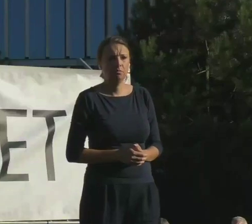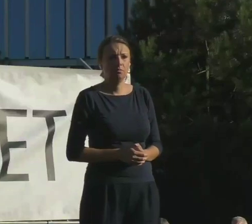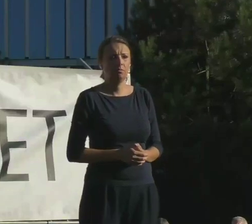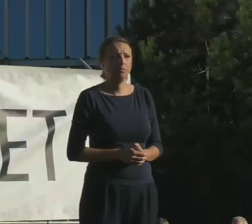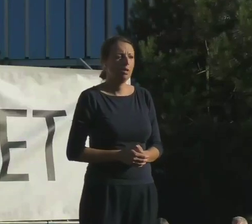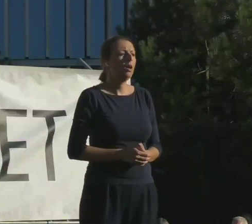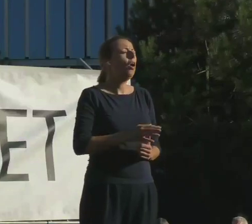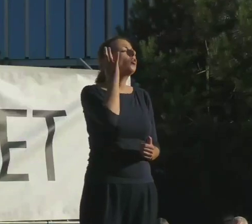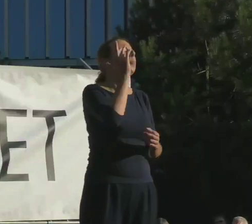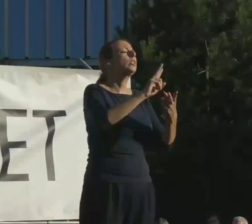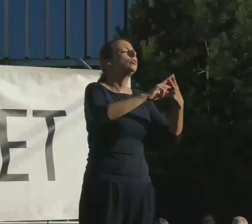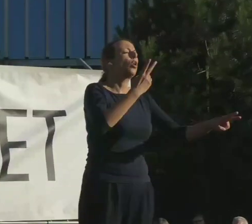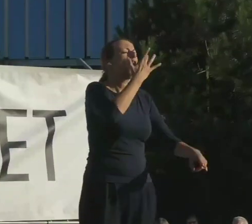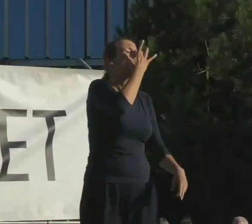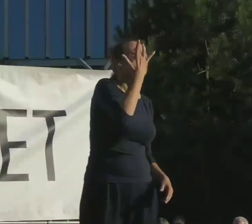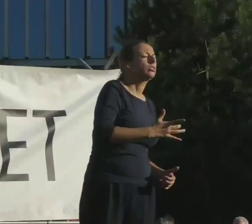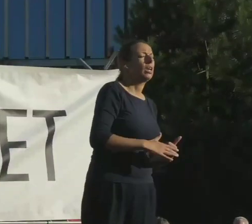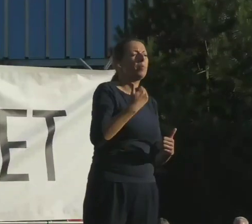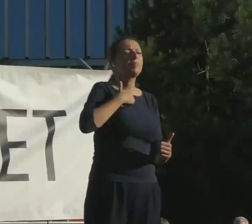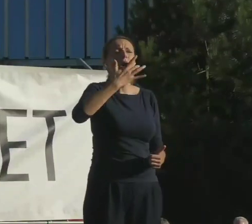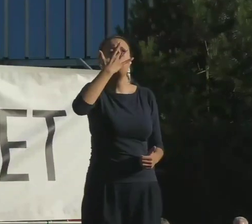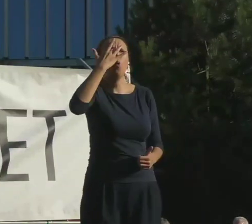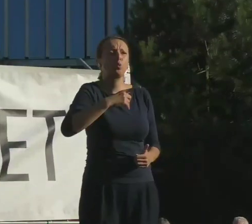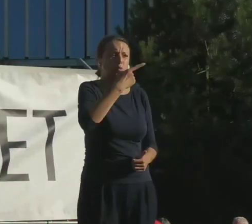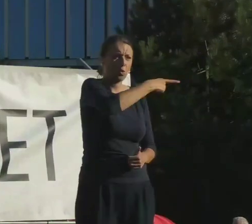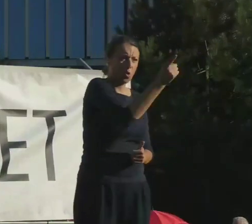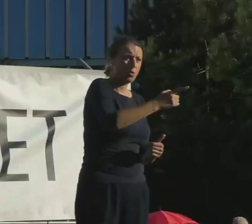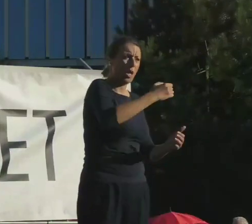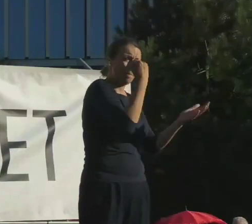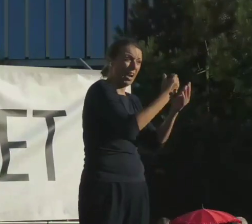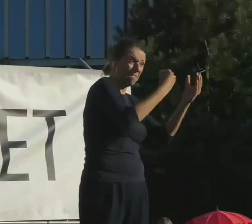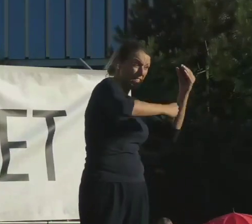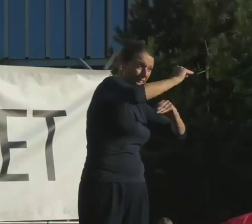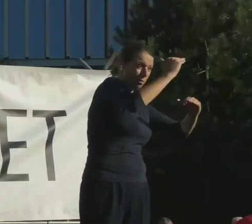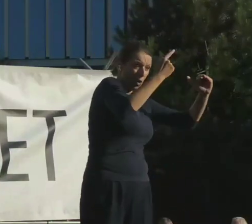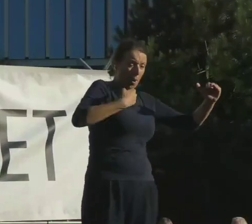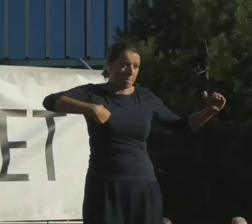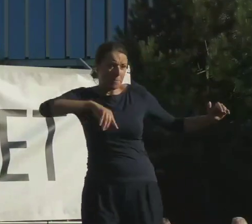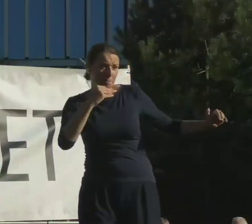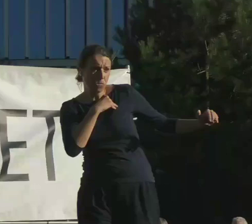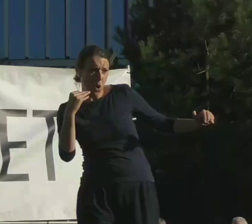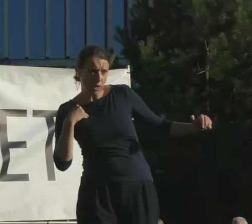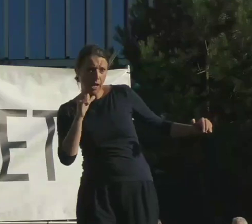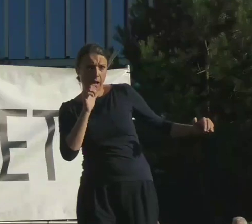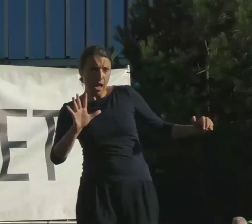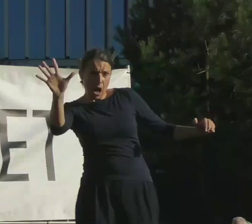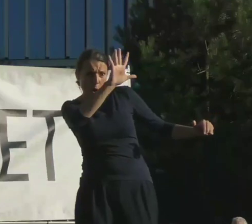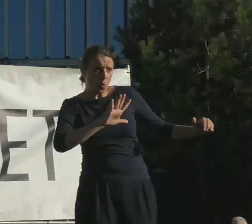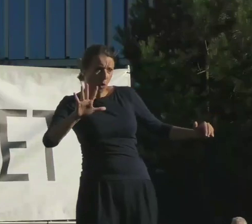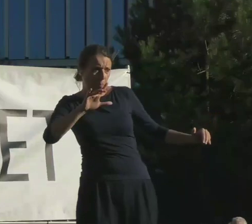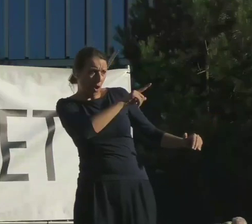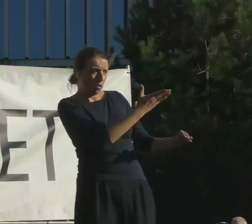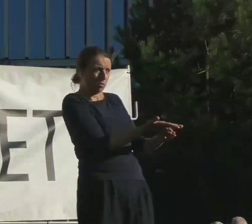z Rosji, z Białorusi mają więcej praw niż my, Polki, Europejki.